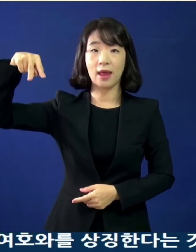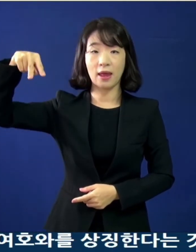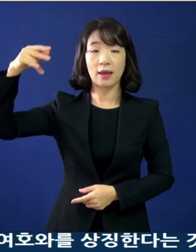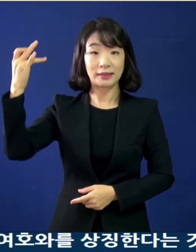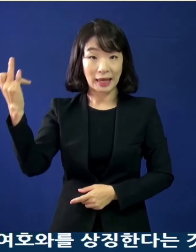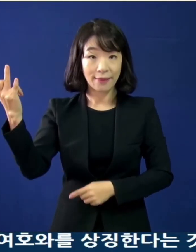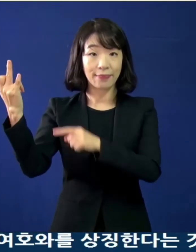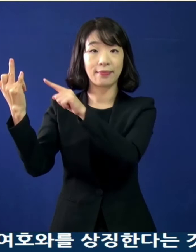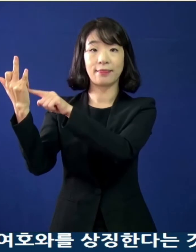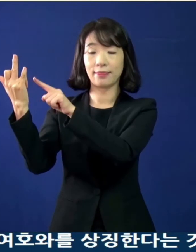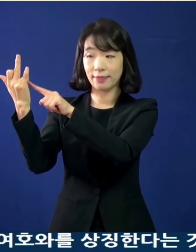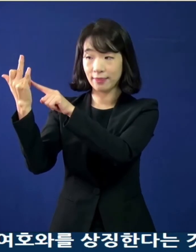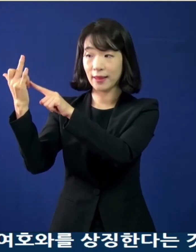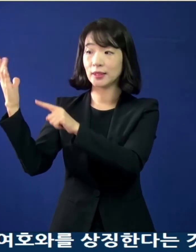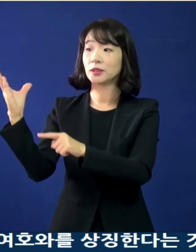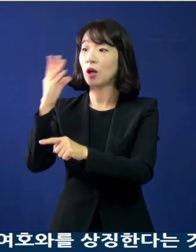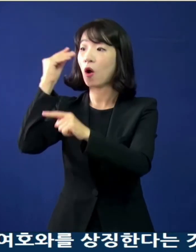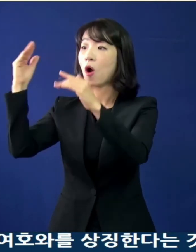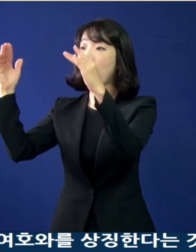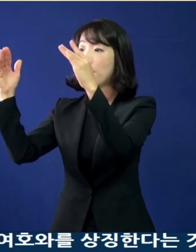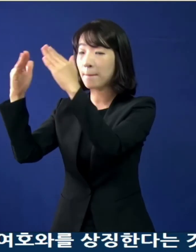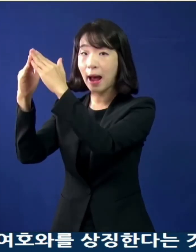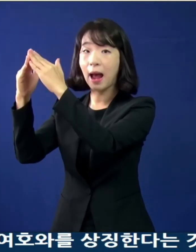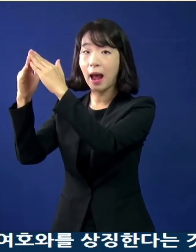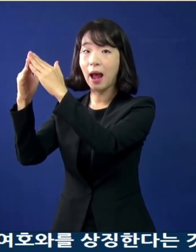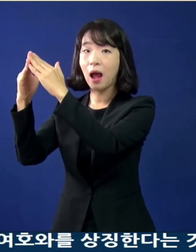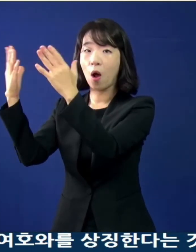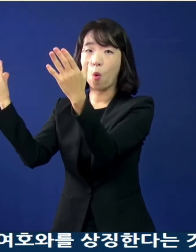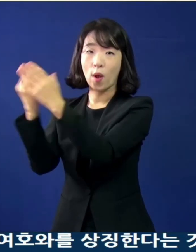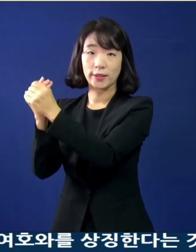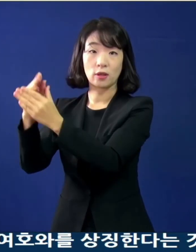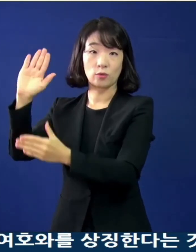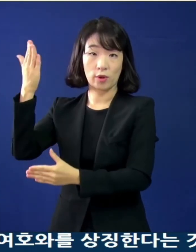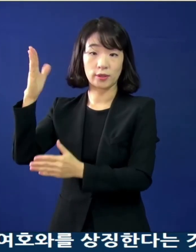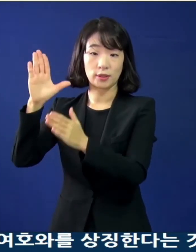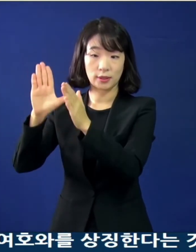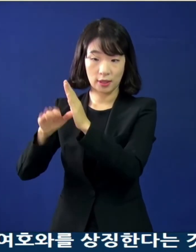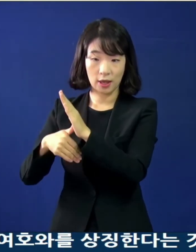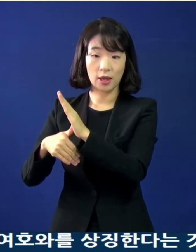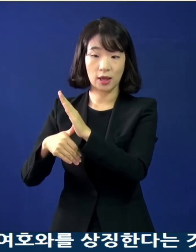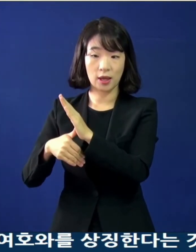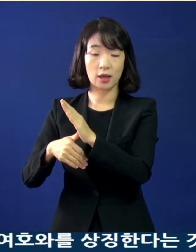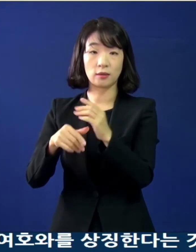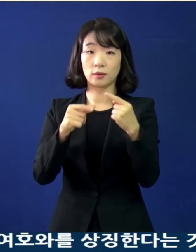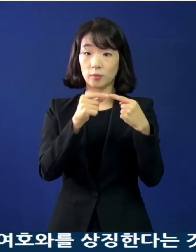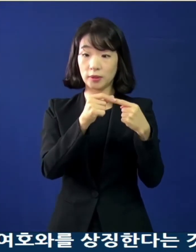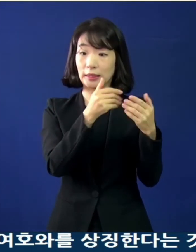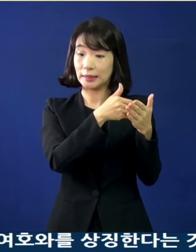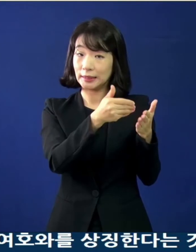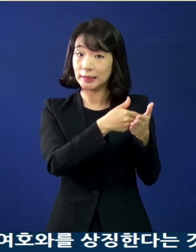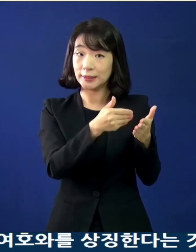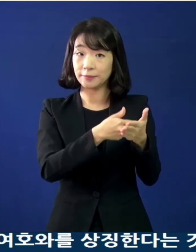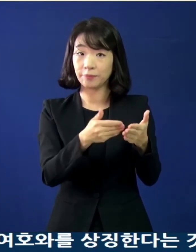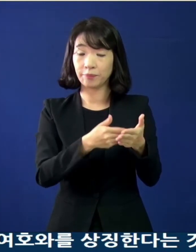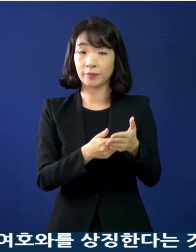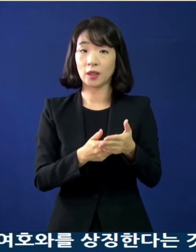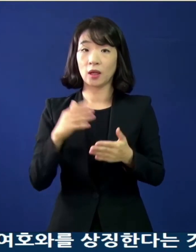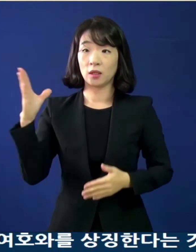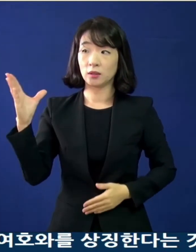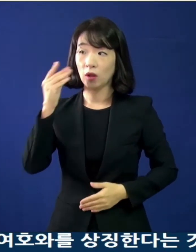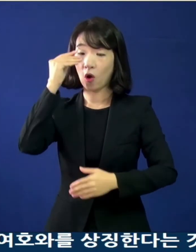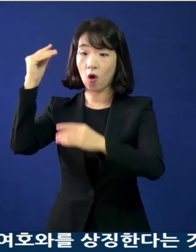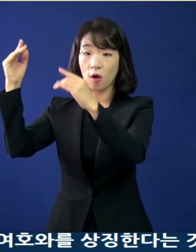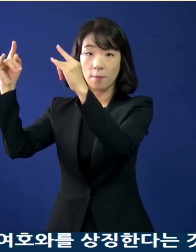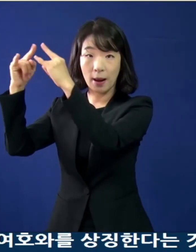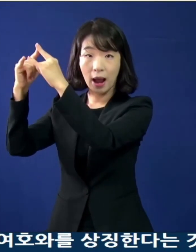때, 아까 첫 번째 보신 그림 다시 한 번만 올려주시면, 첫 번째 보신 그림, 성막 위에 구름